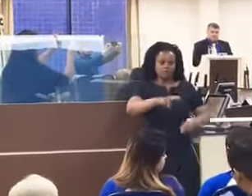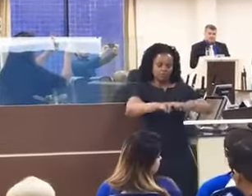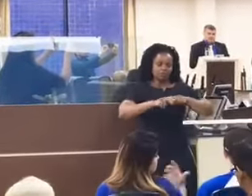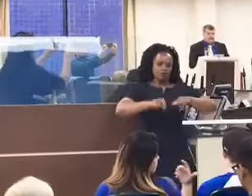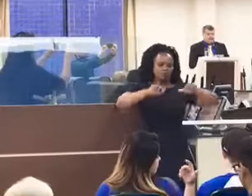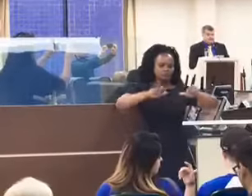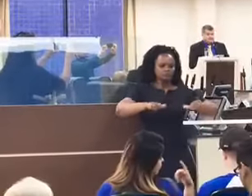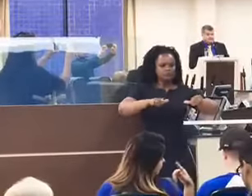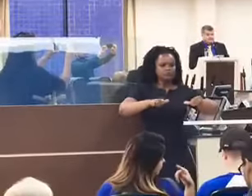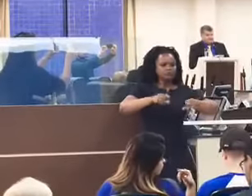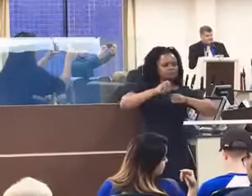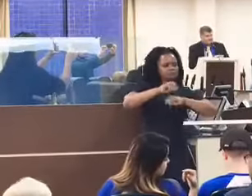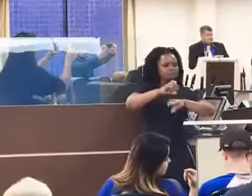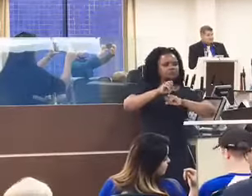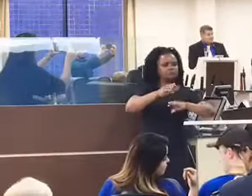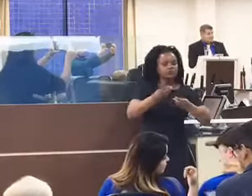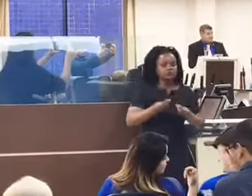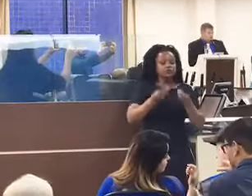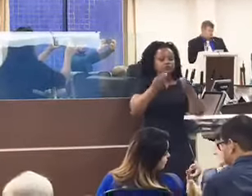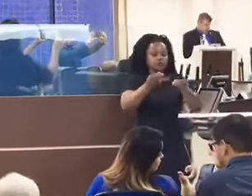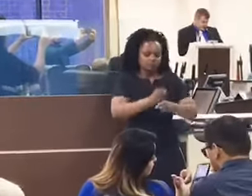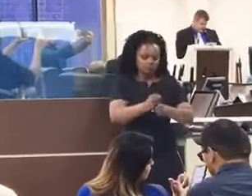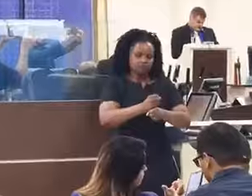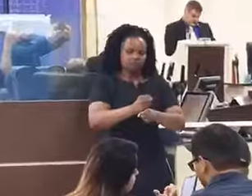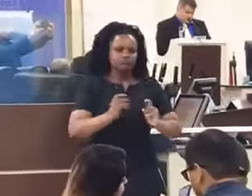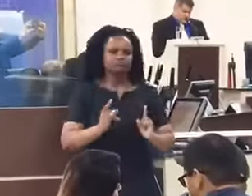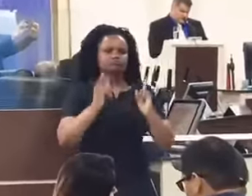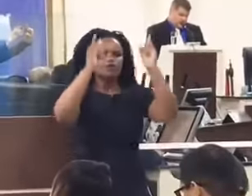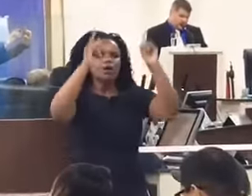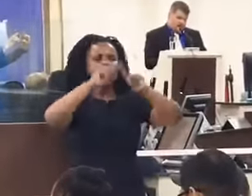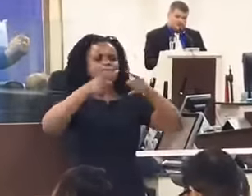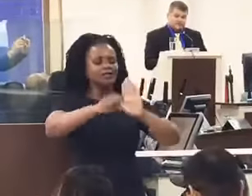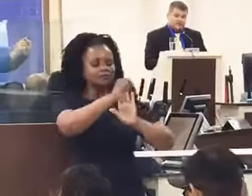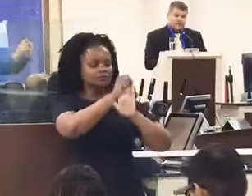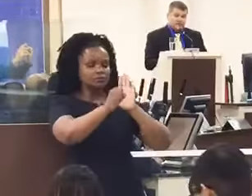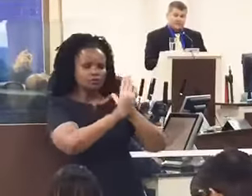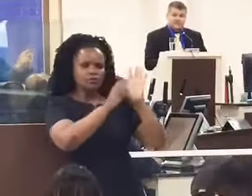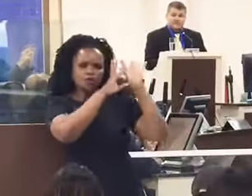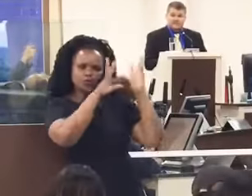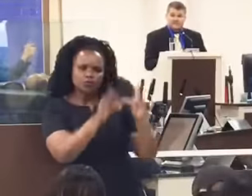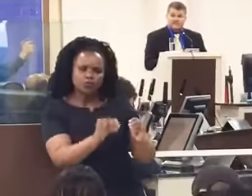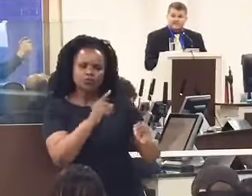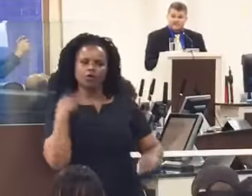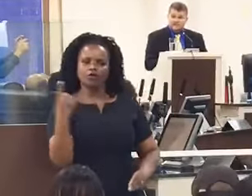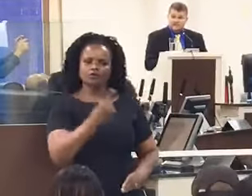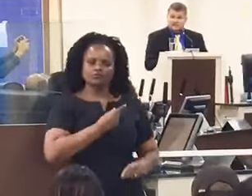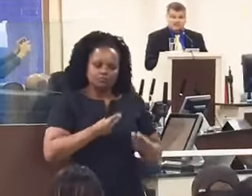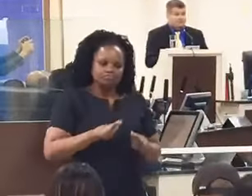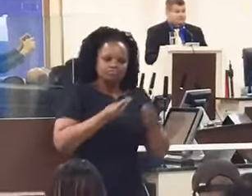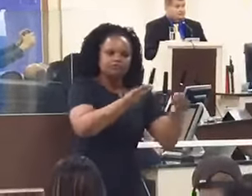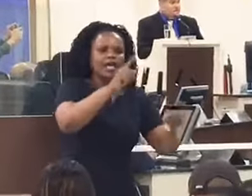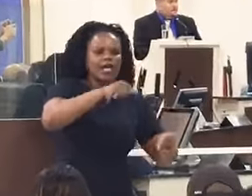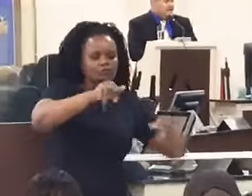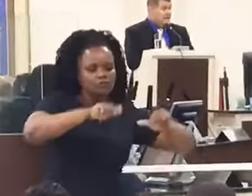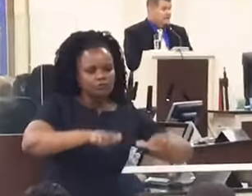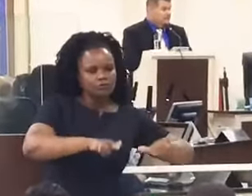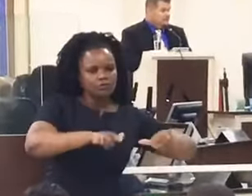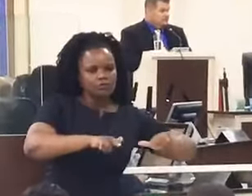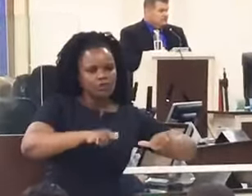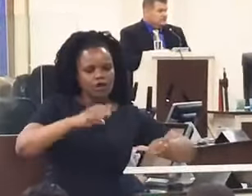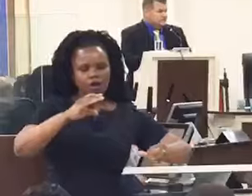entregamos vários prédios, mas acho que o símbolo de todos esses prédios é o Costa e Silva, que estava abandonado